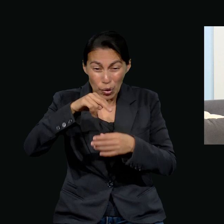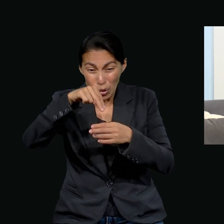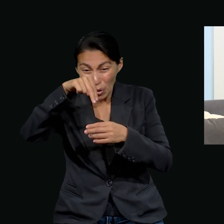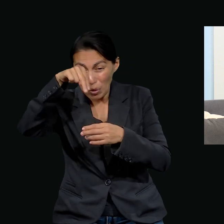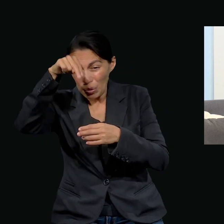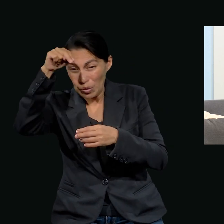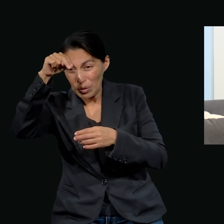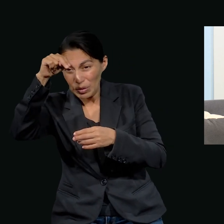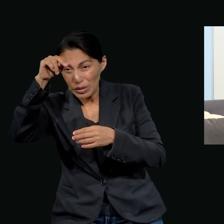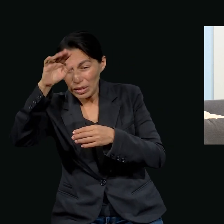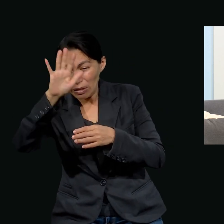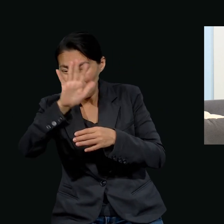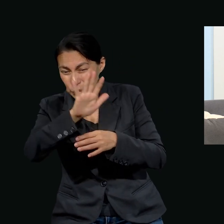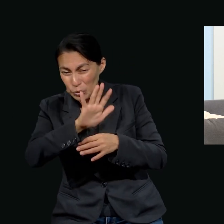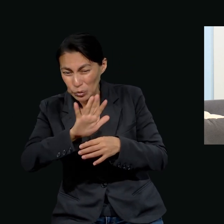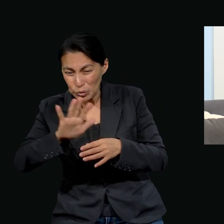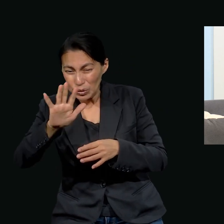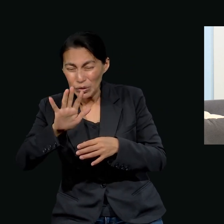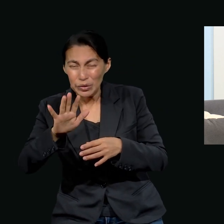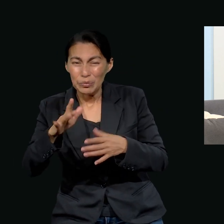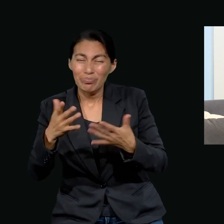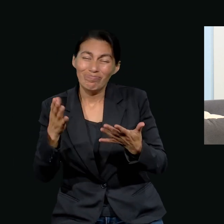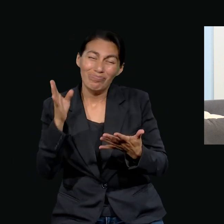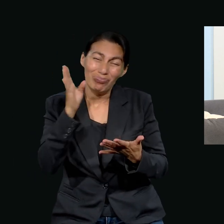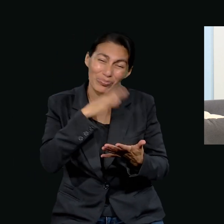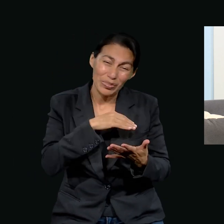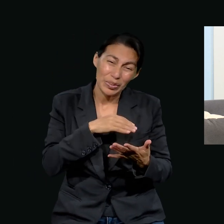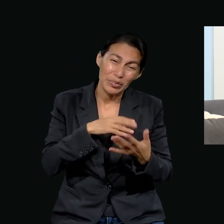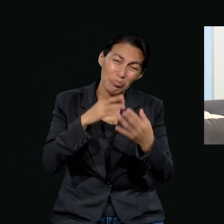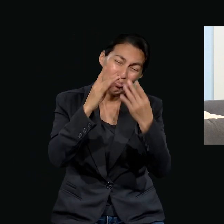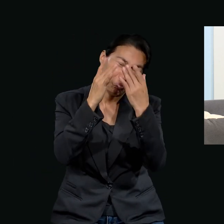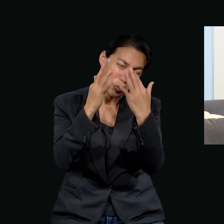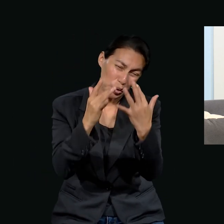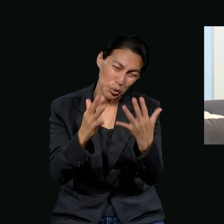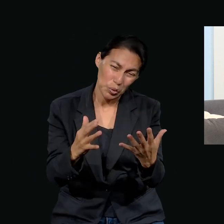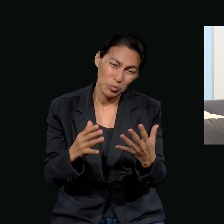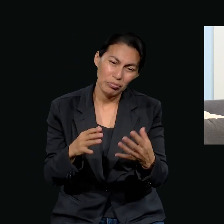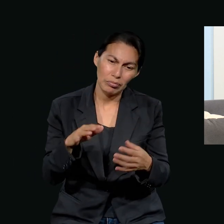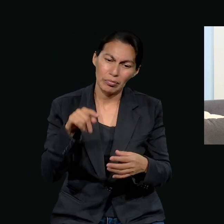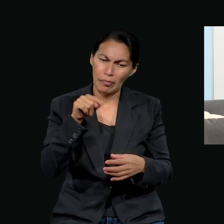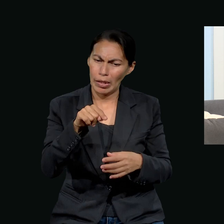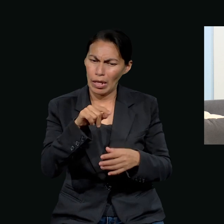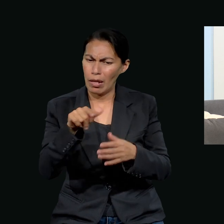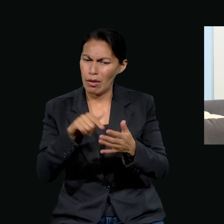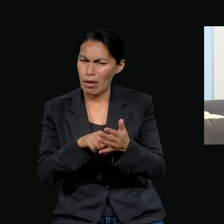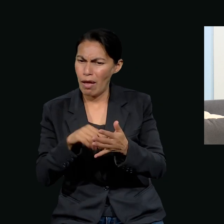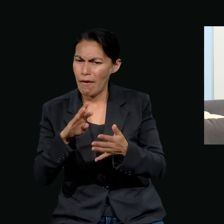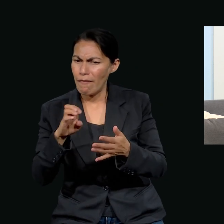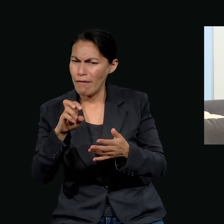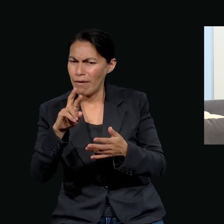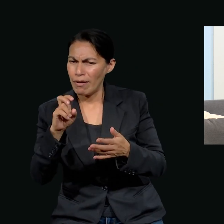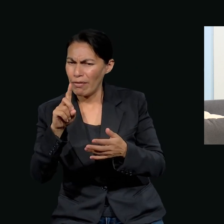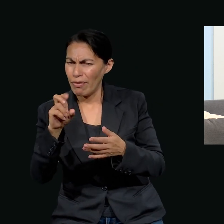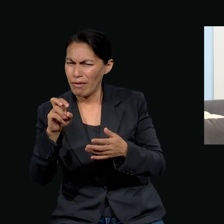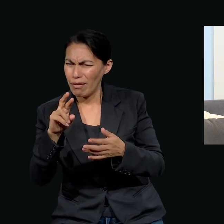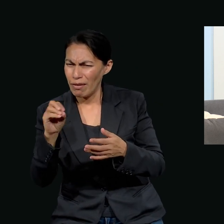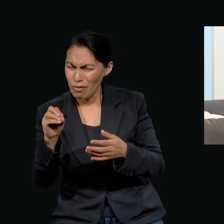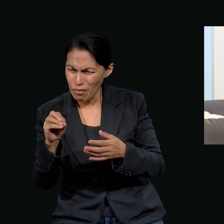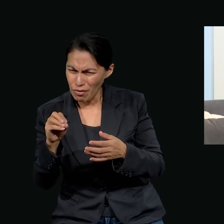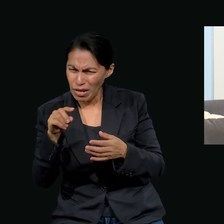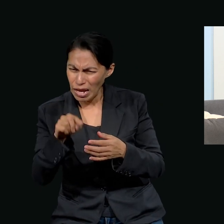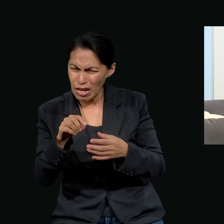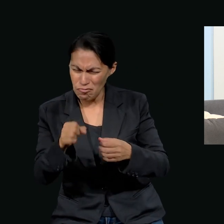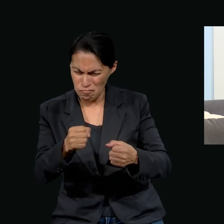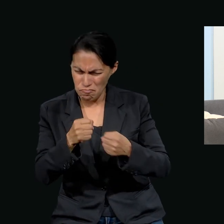Ciego de Ávila hasta prácticamente Varadero. En Varadero tenía construcciones más fuertes, se resistió más, pero las